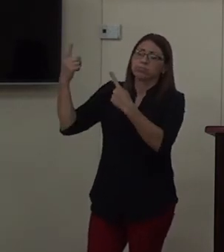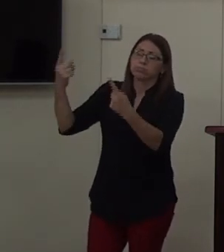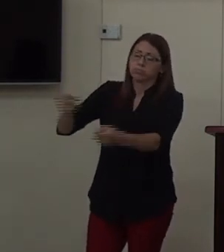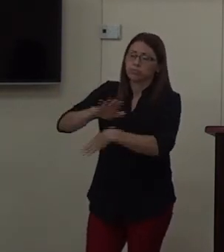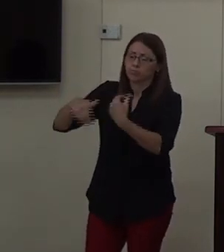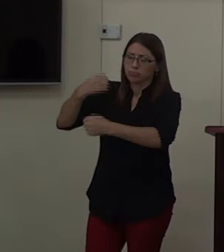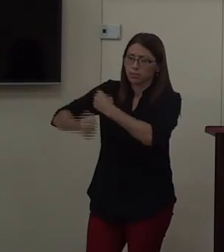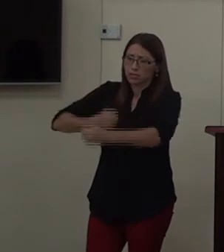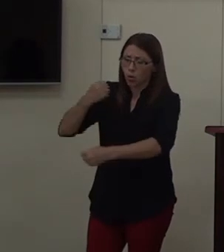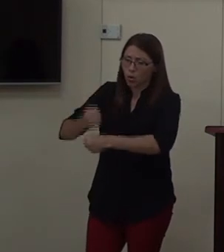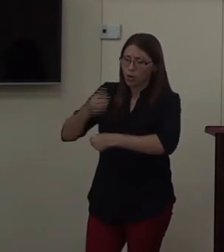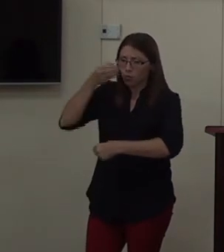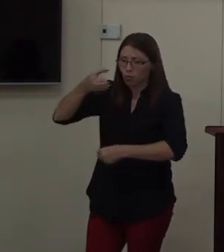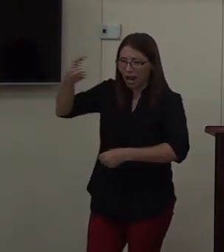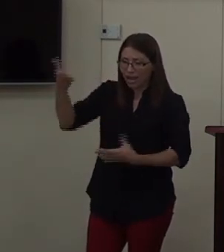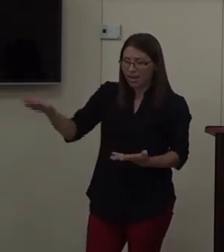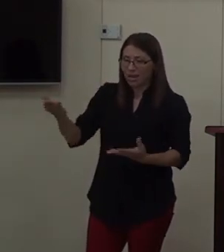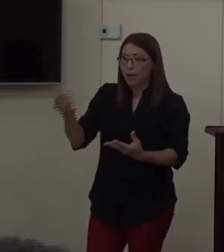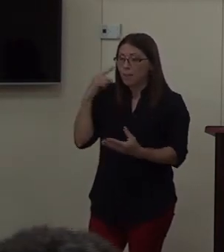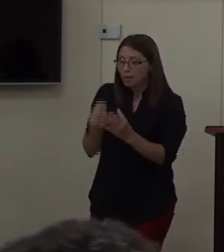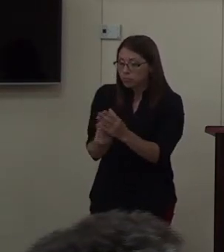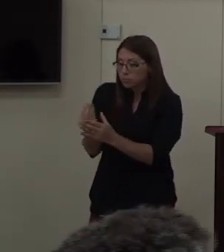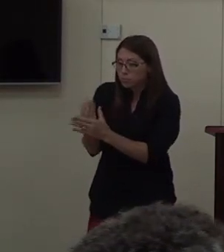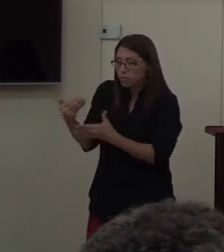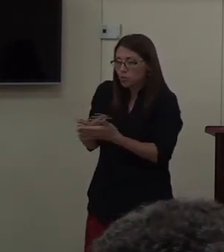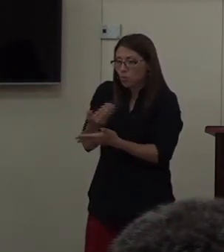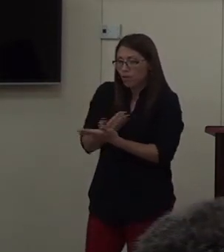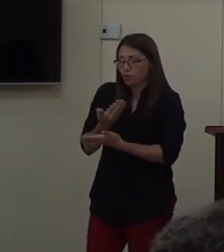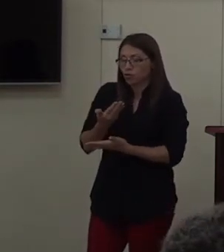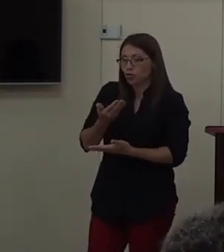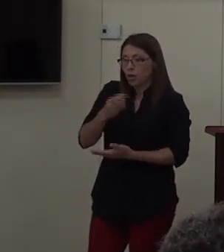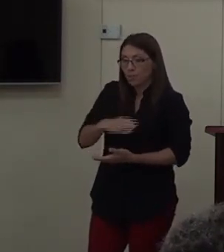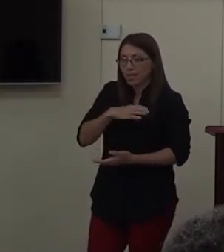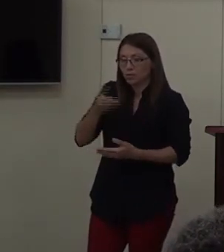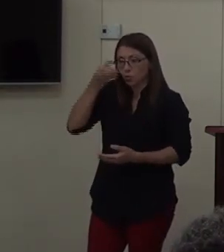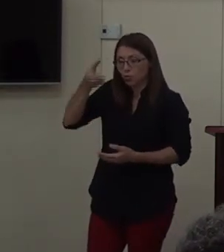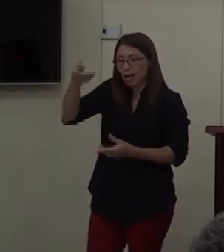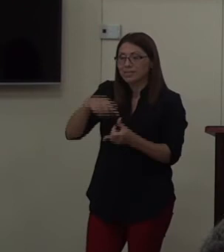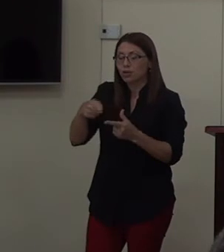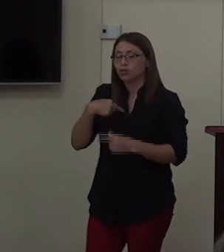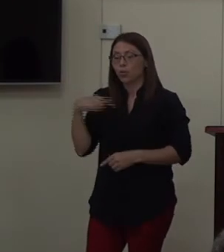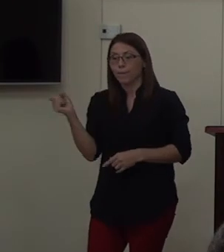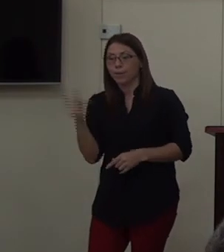de la historia cultural de producción de nuevos bienes culturales. Entonces mi pregunta es,